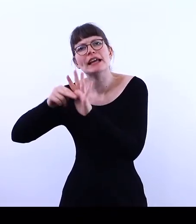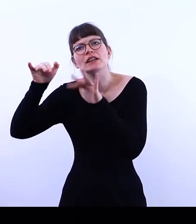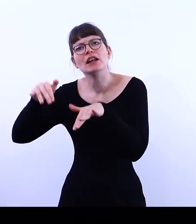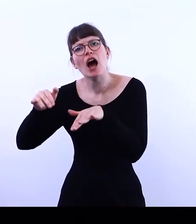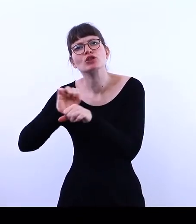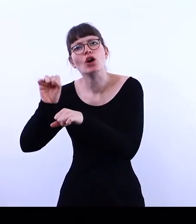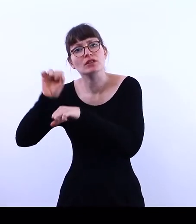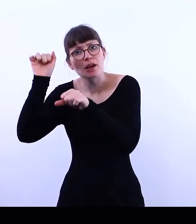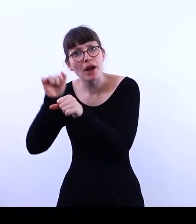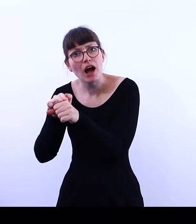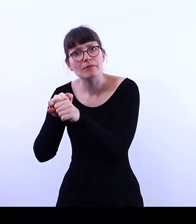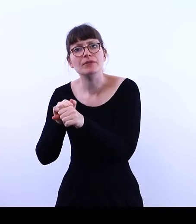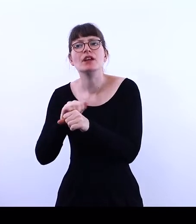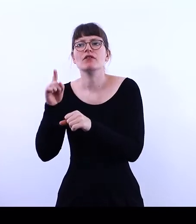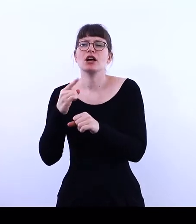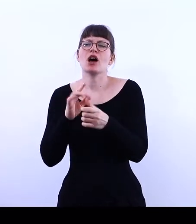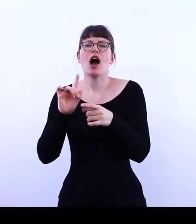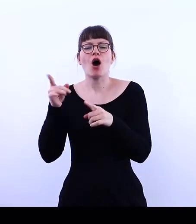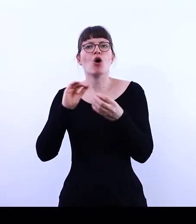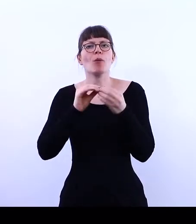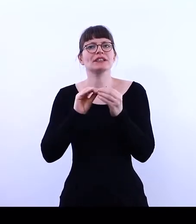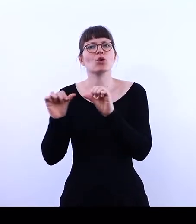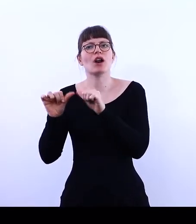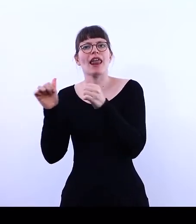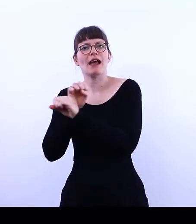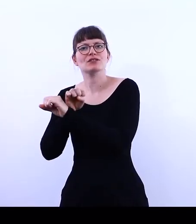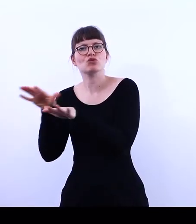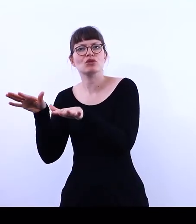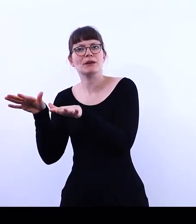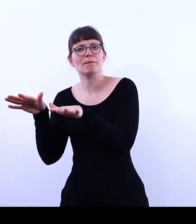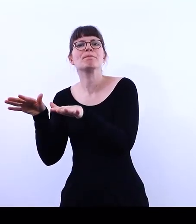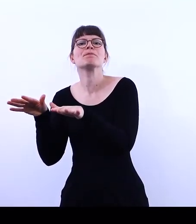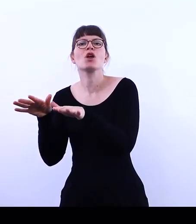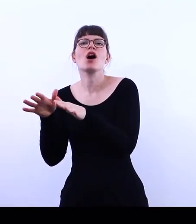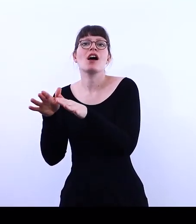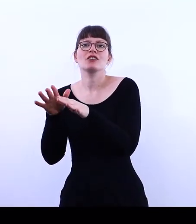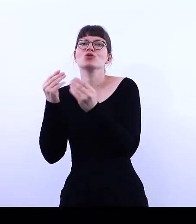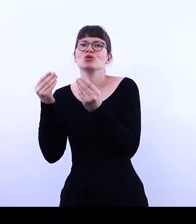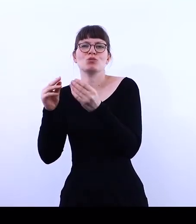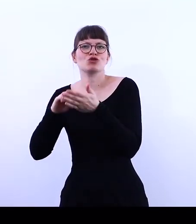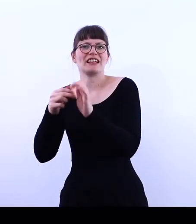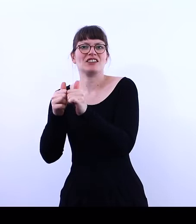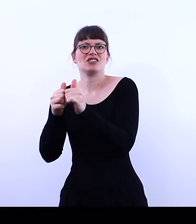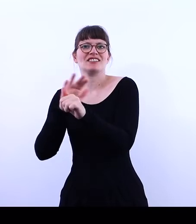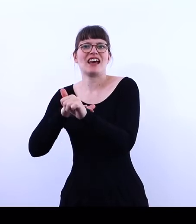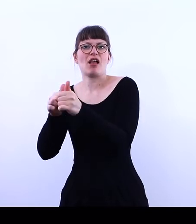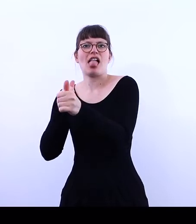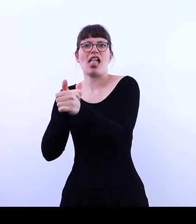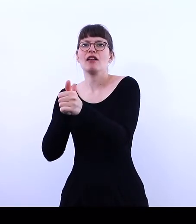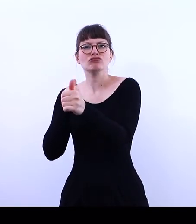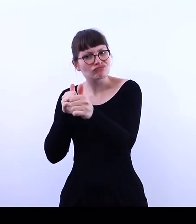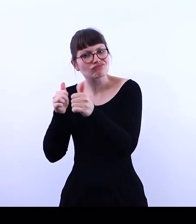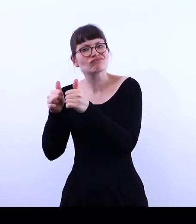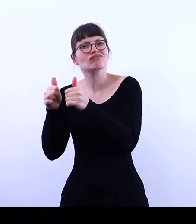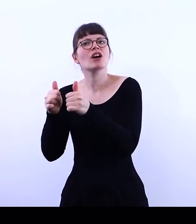dann auch in Kombination mit Livestreaming der Latenzarm geprobt auf Jamalus und sind auch dabei, noch